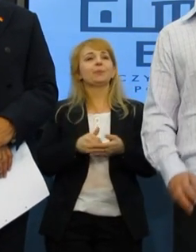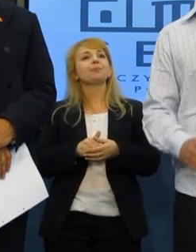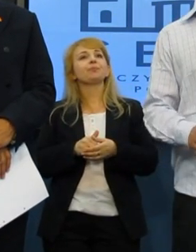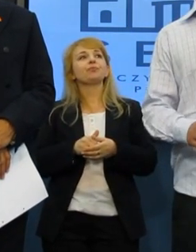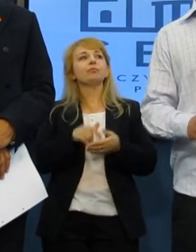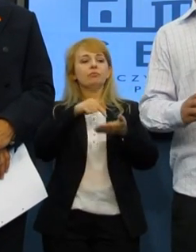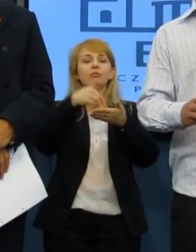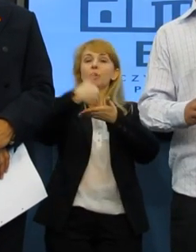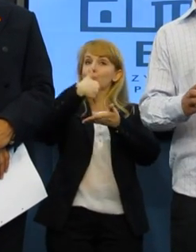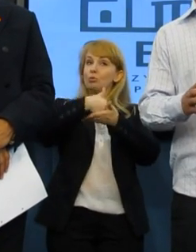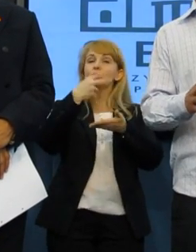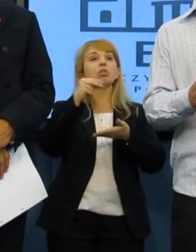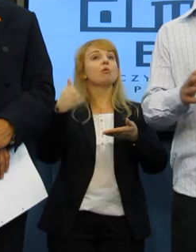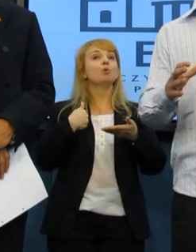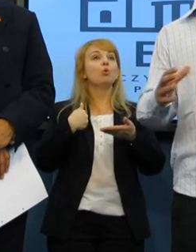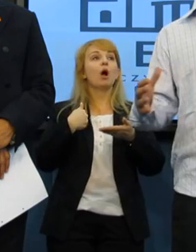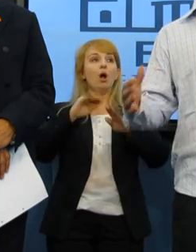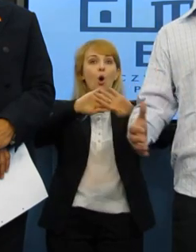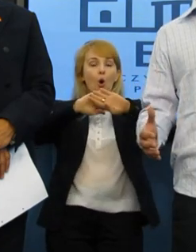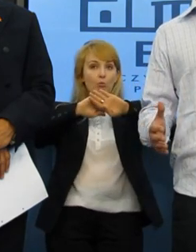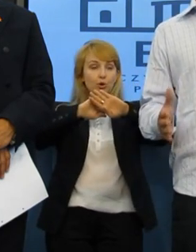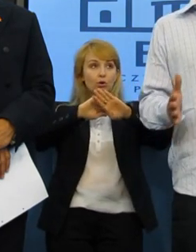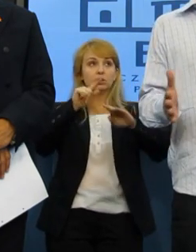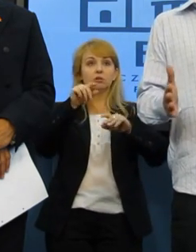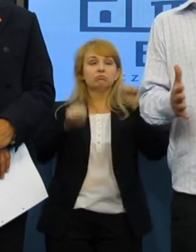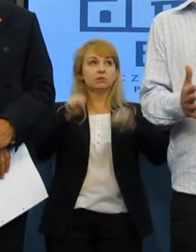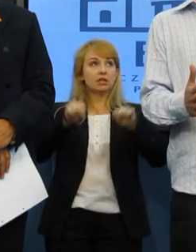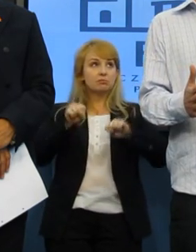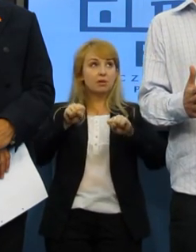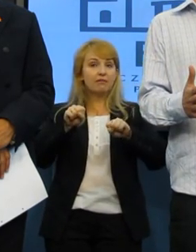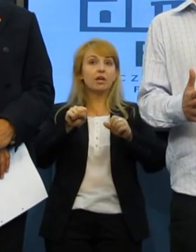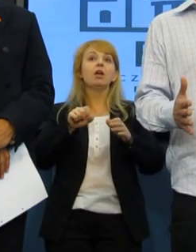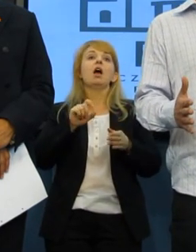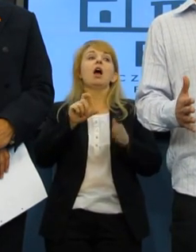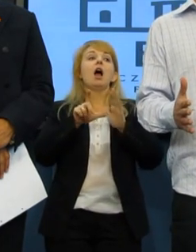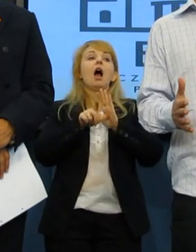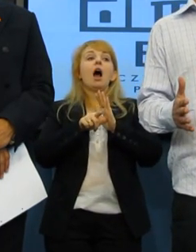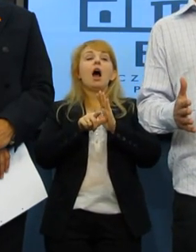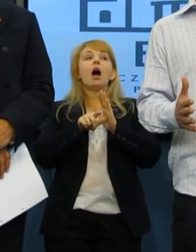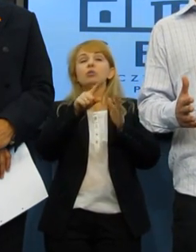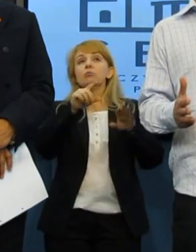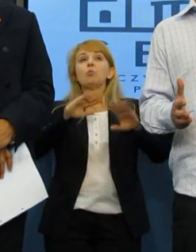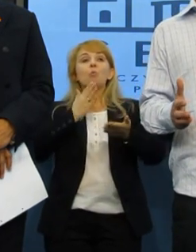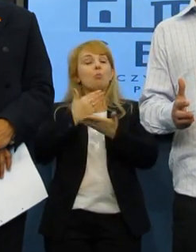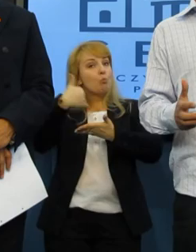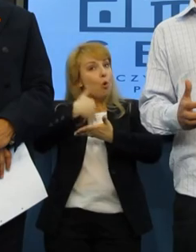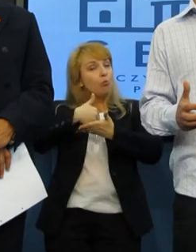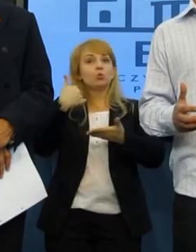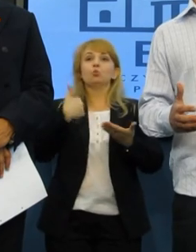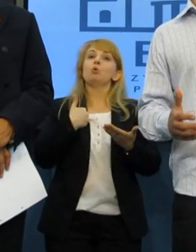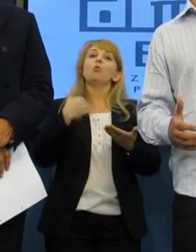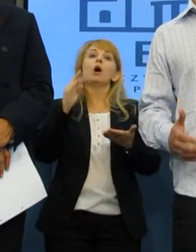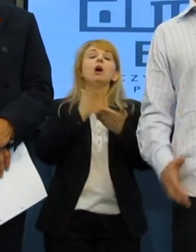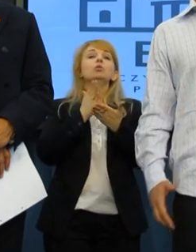że ta pomoc nie dotyczyła obrony w sensu stricte na sprawie, bo to toczyło się przeciwko mnie jakieś postępowanie, więc ta pomoc zazwyczaj ograniczała się